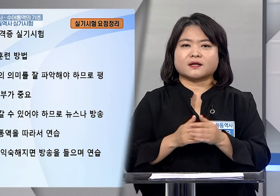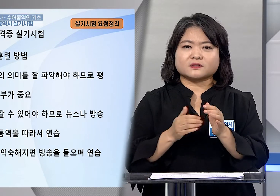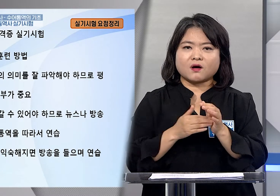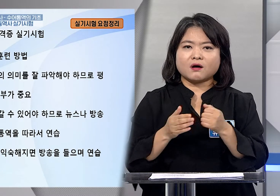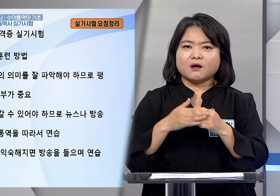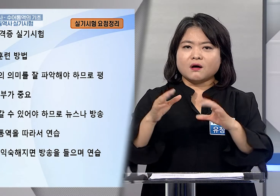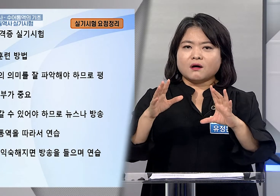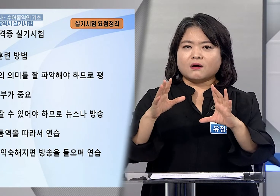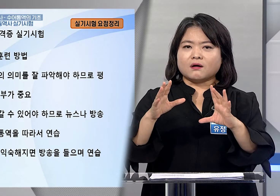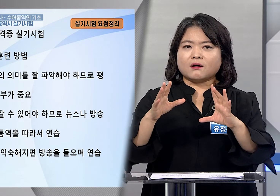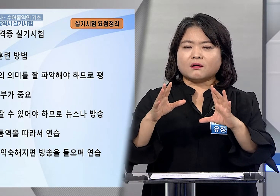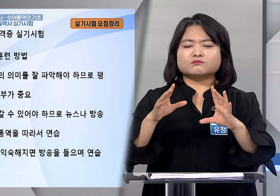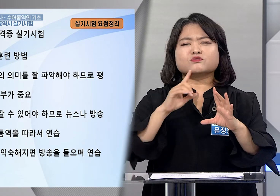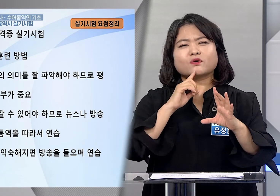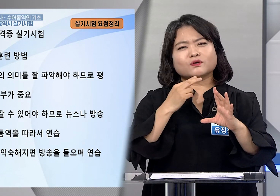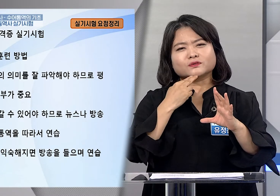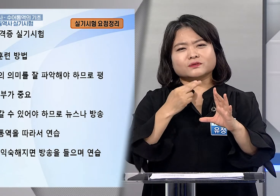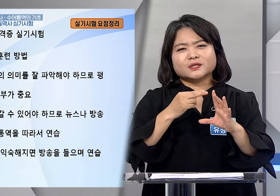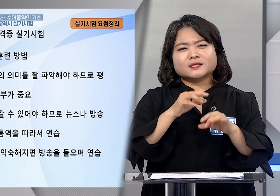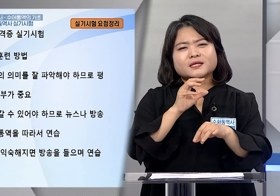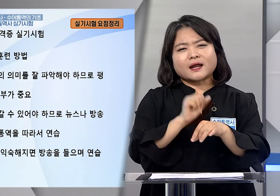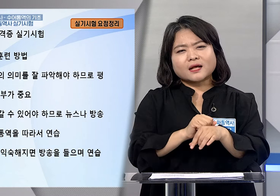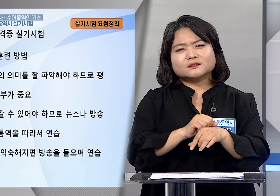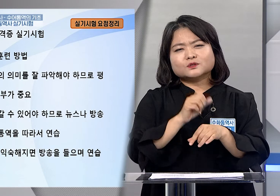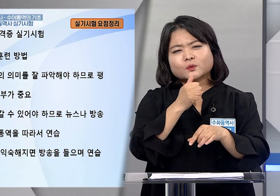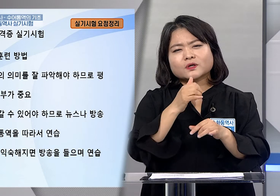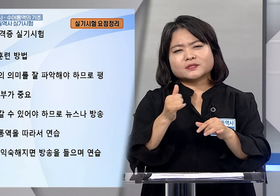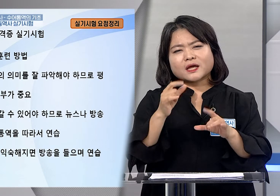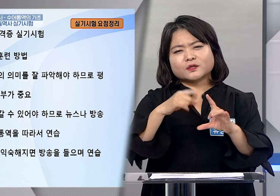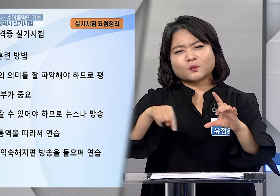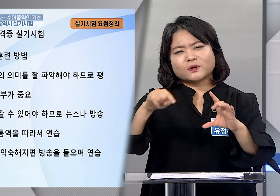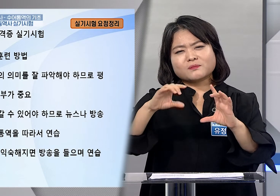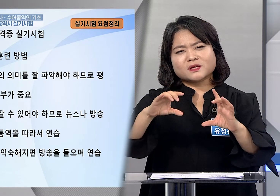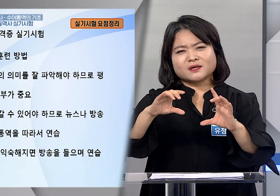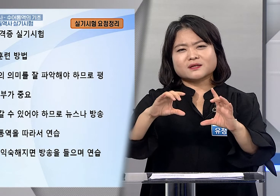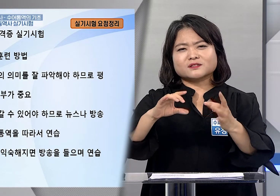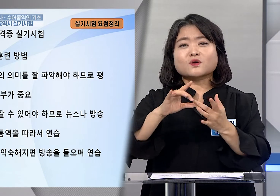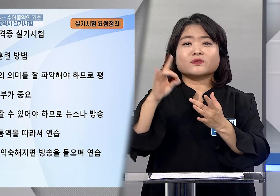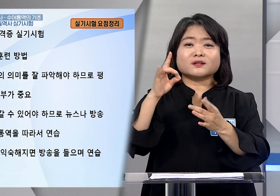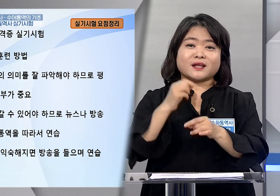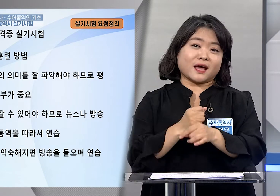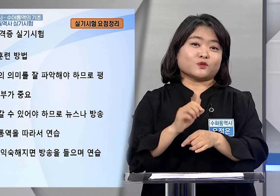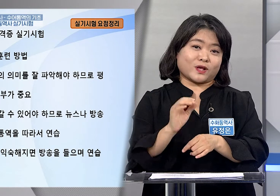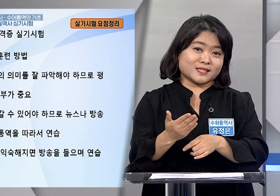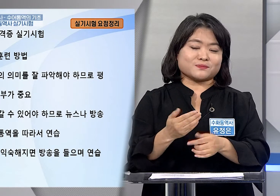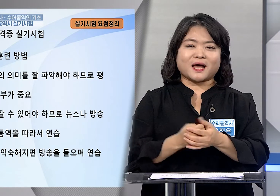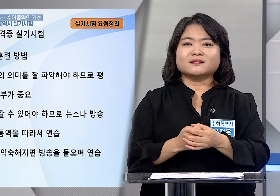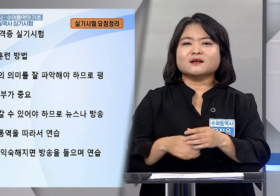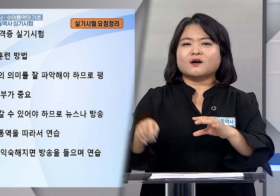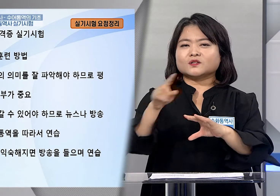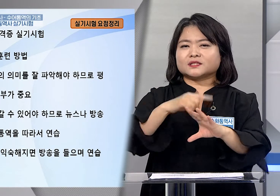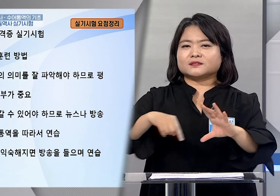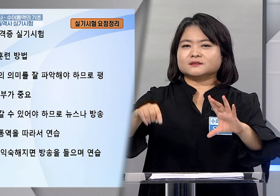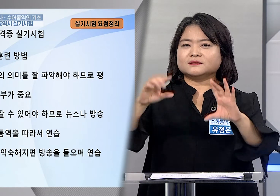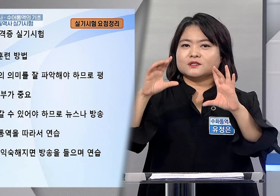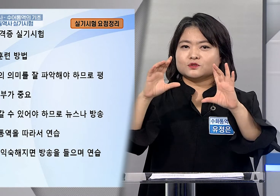그래서 물론 잘하는 통역사의 동그라미를 선택을 해야 되겠지만 어쨌든